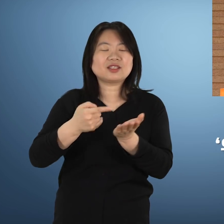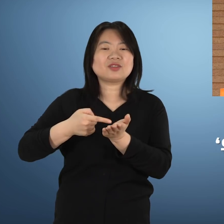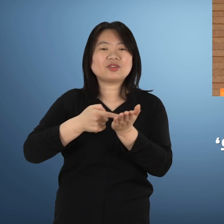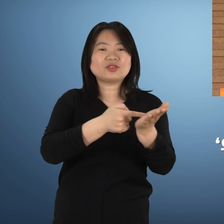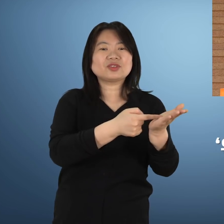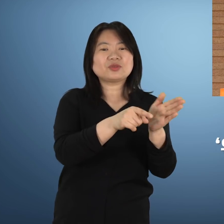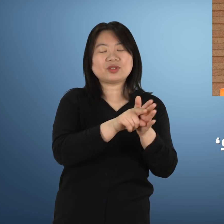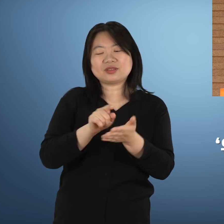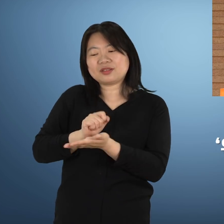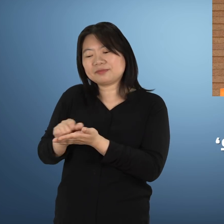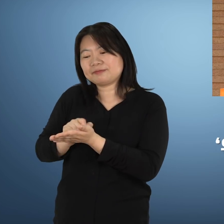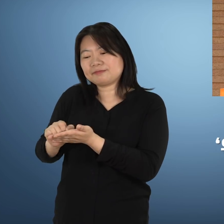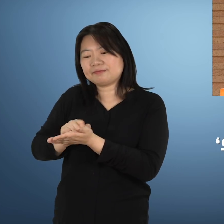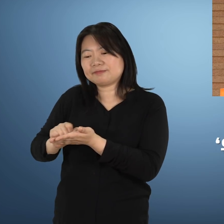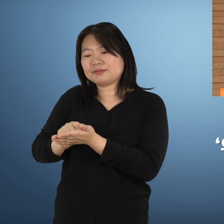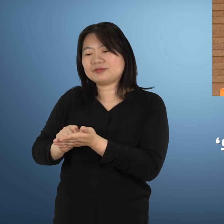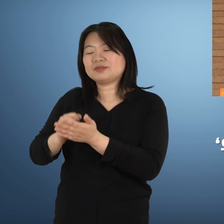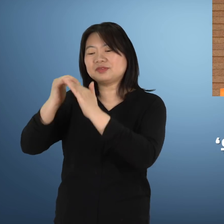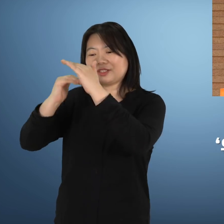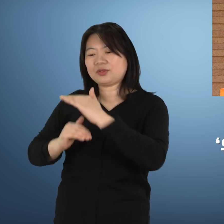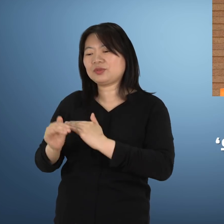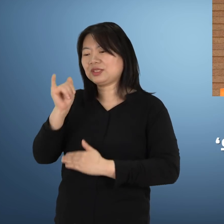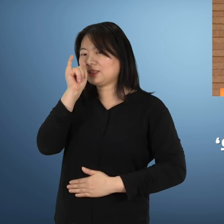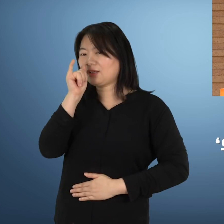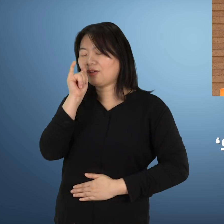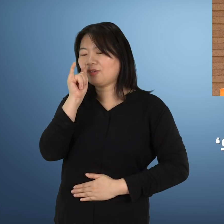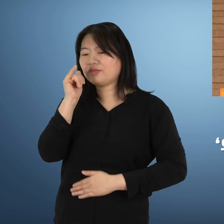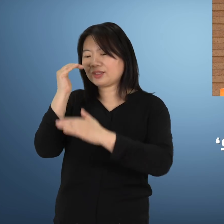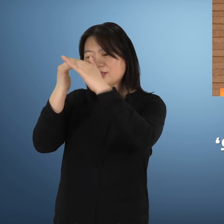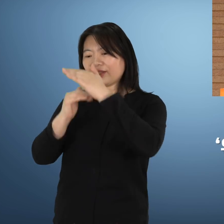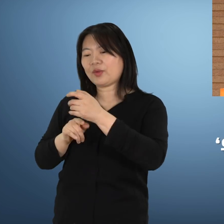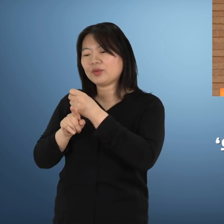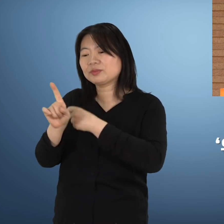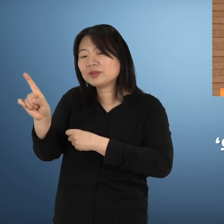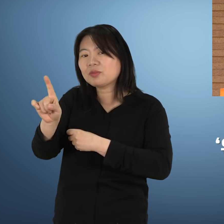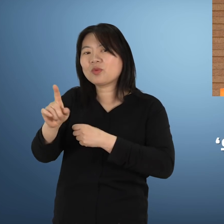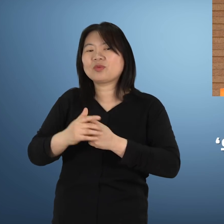글입니다. 이런 이야기를 해놔요.